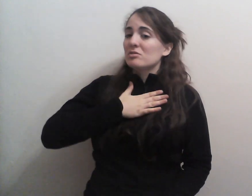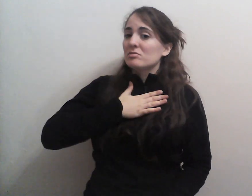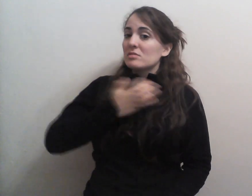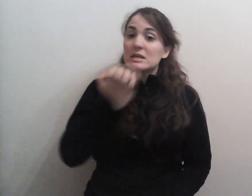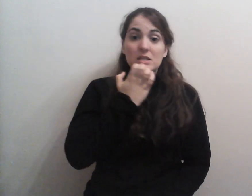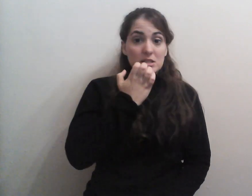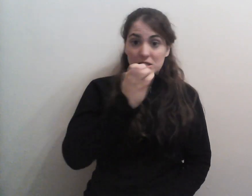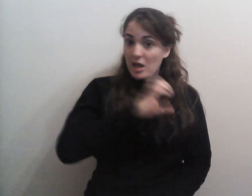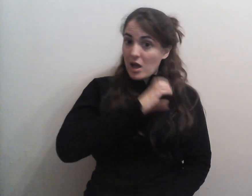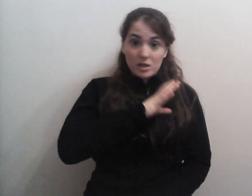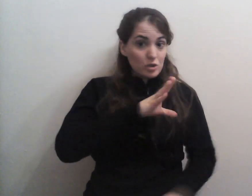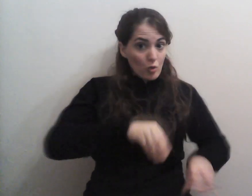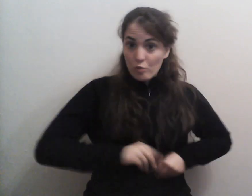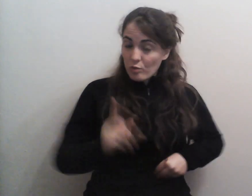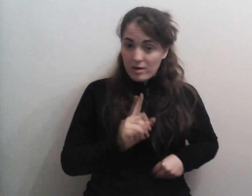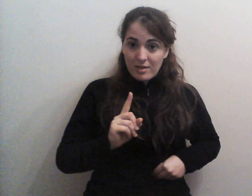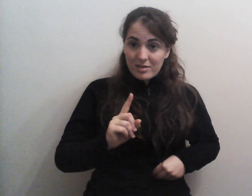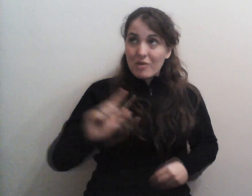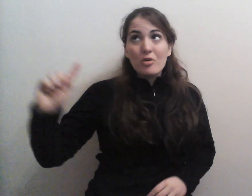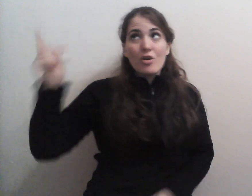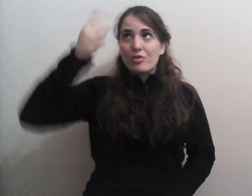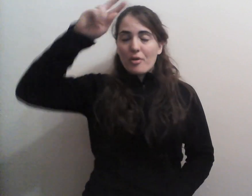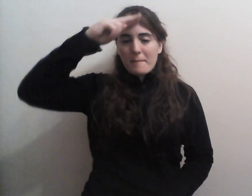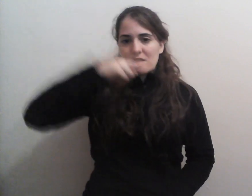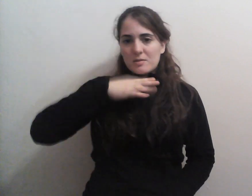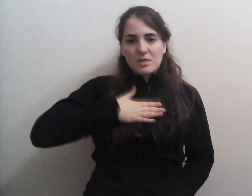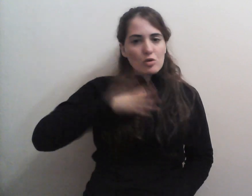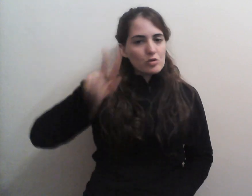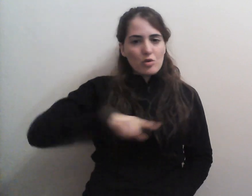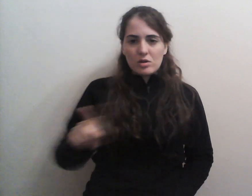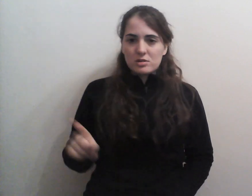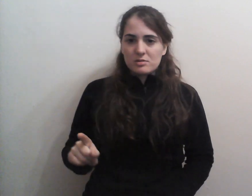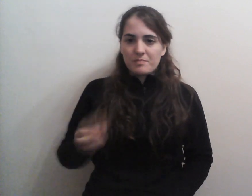nuestro adversario. Bendito el Dios y Padre de nuestro Señor Jesucristo.